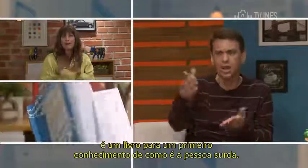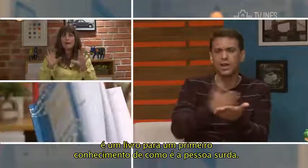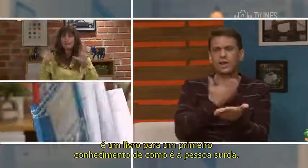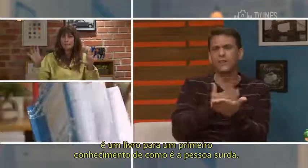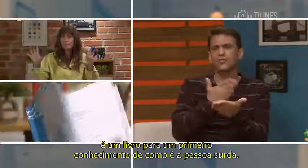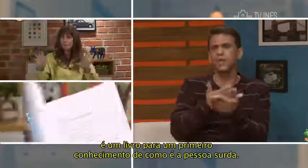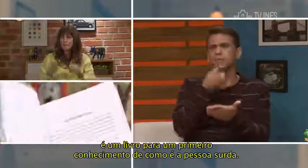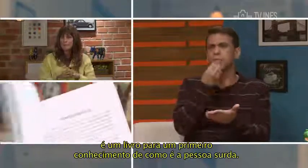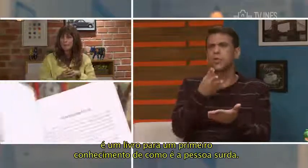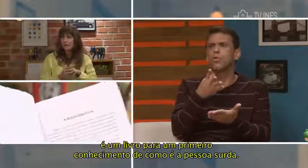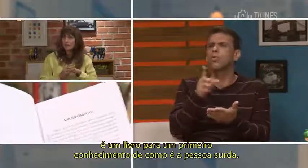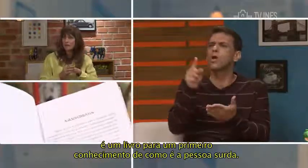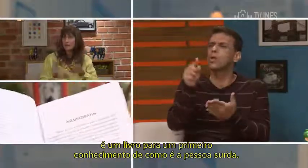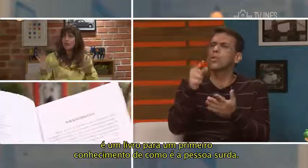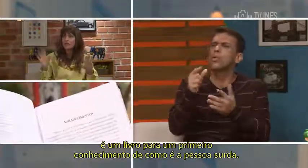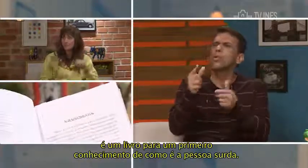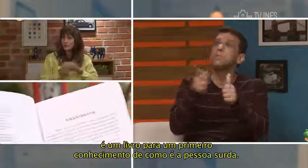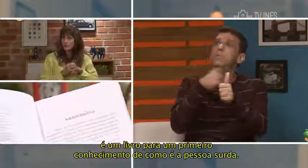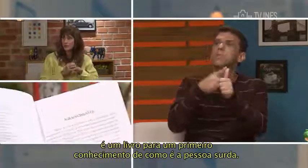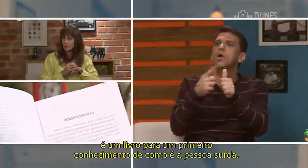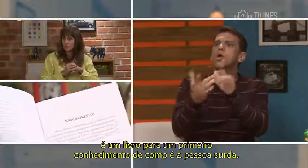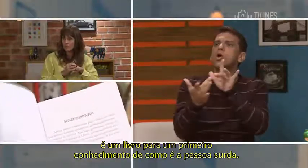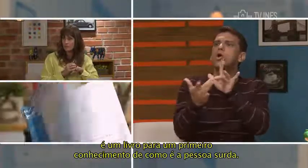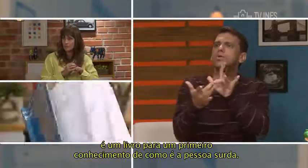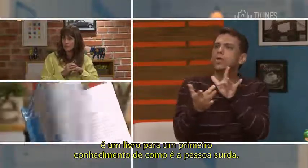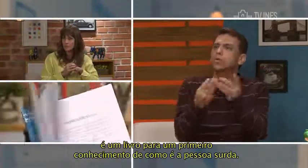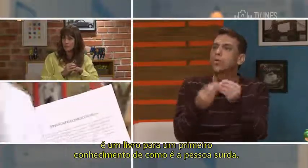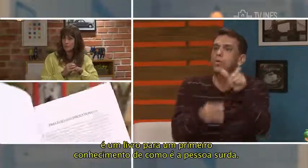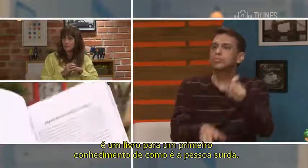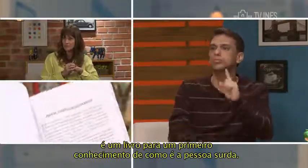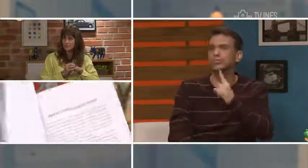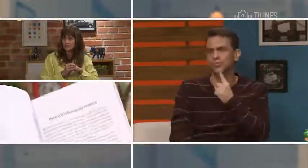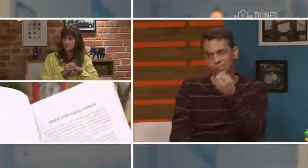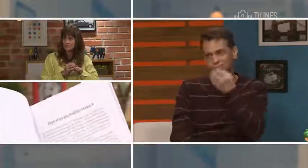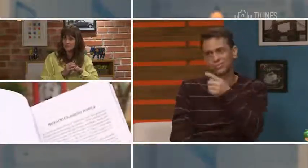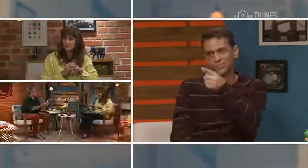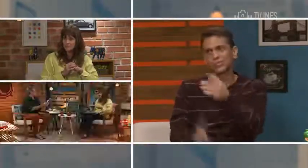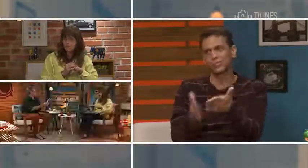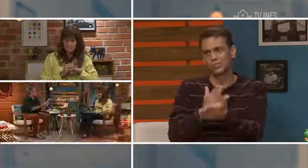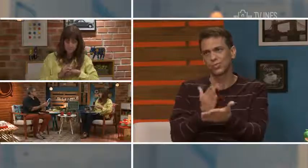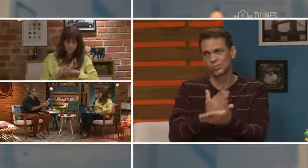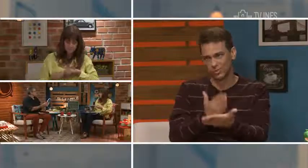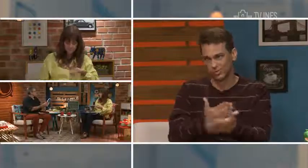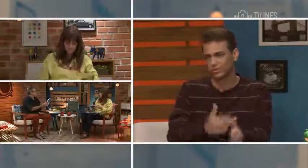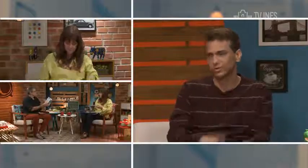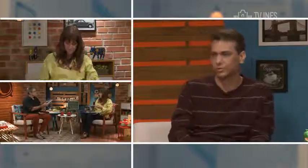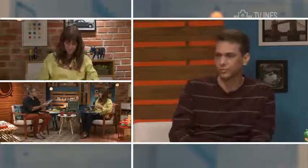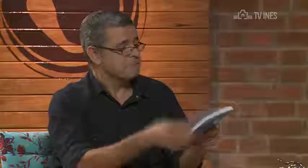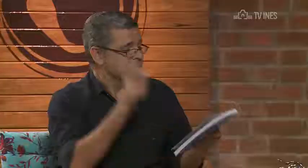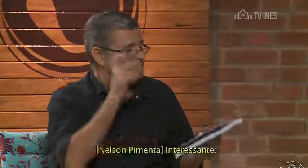livro para um primeiro conhecimento de como é a pessoa surda.